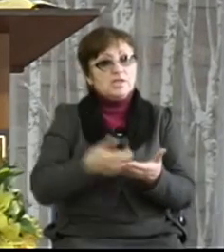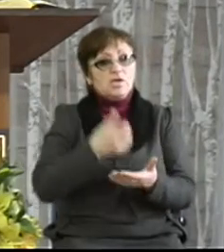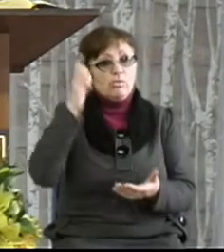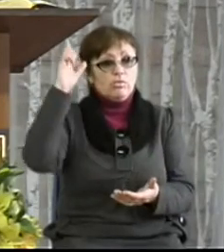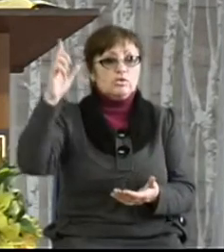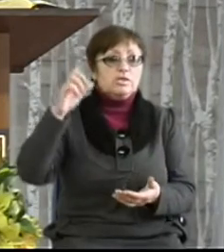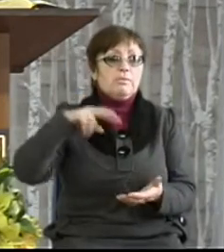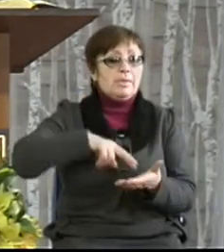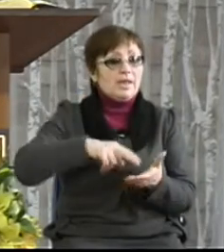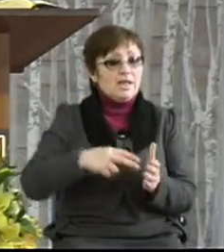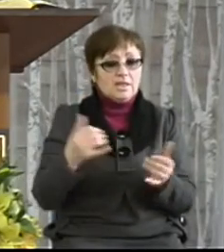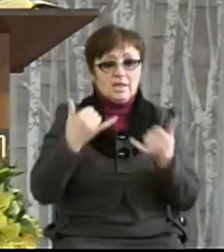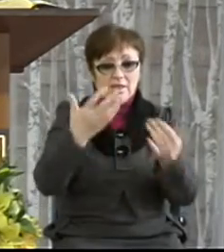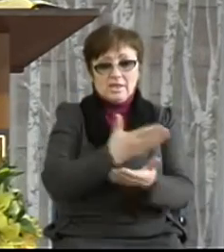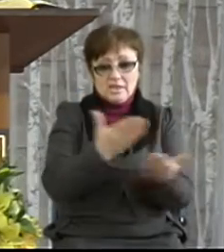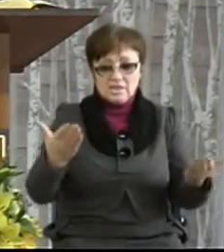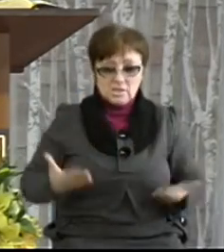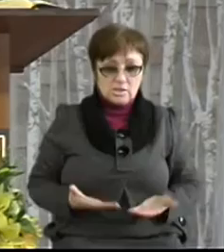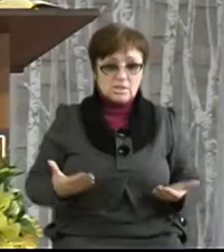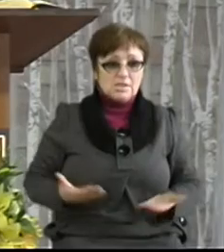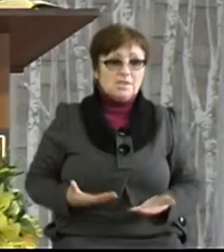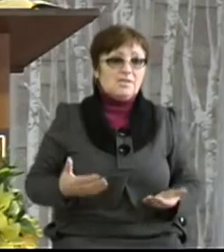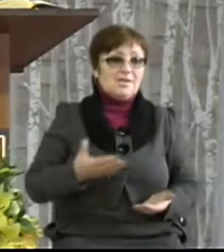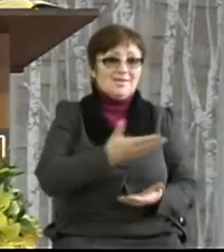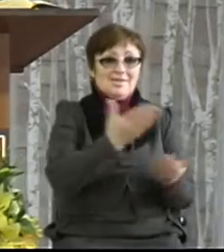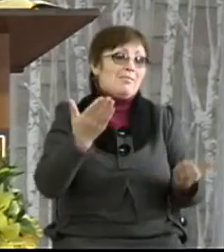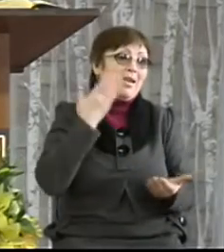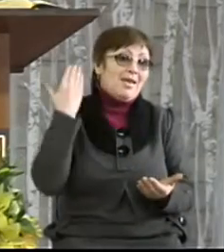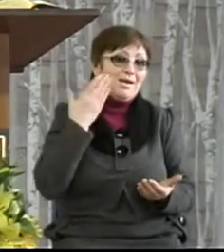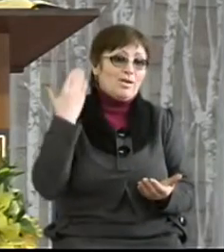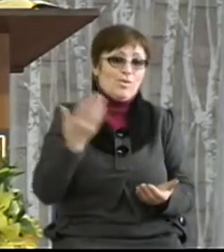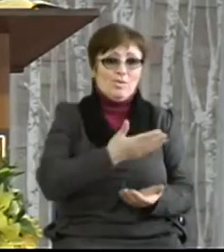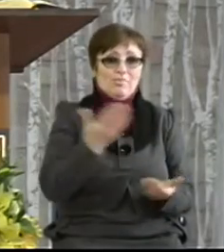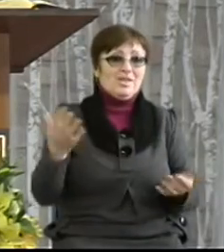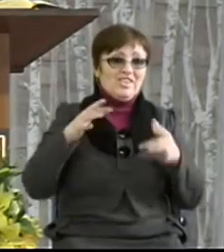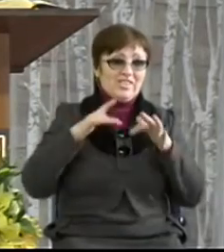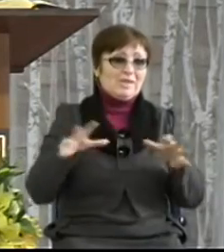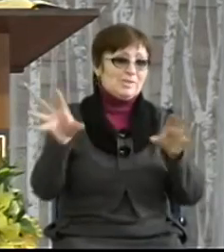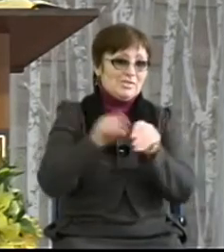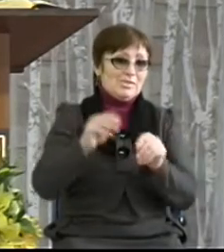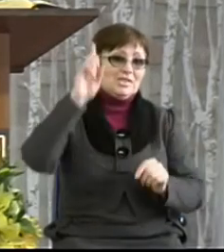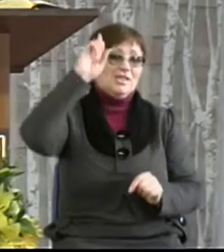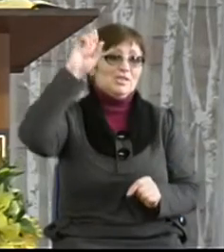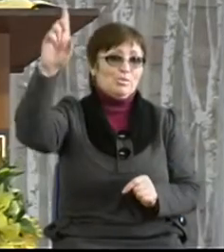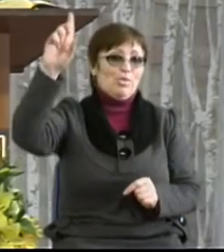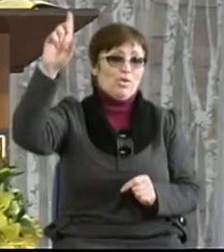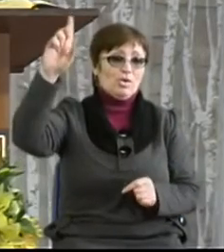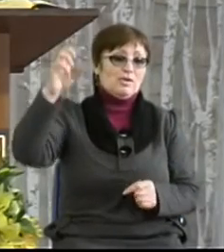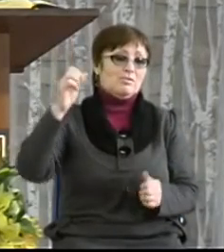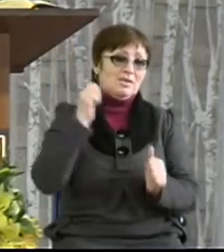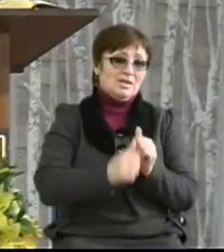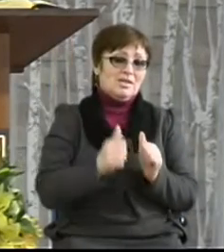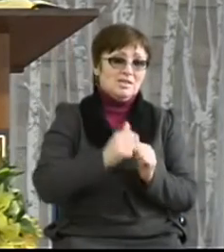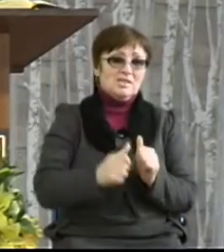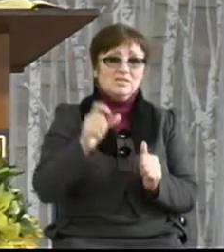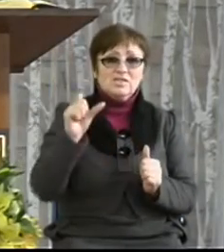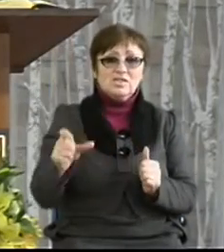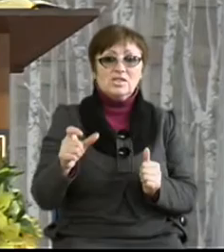нам становится гораздо легче, потому что мы начинаем двигаться в соответствии с ними. И вы знаете, у каждого